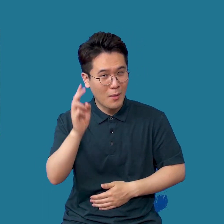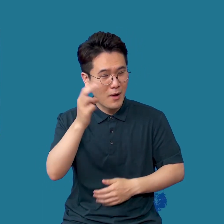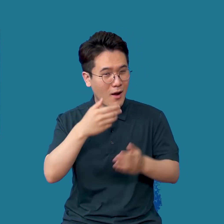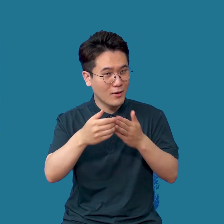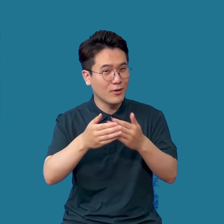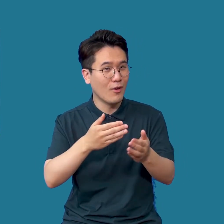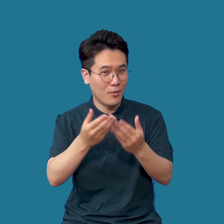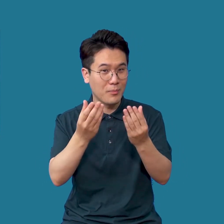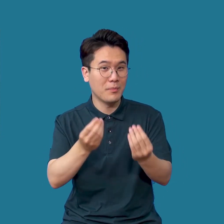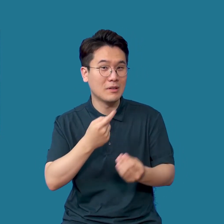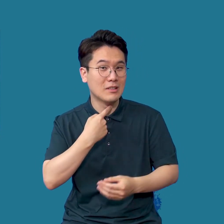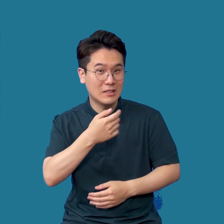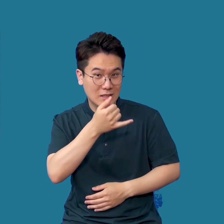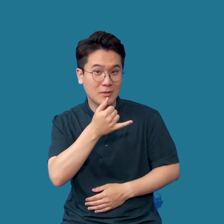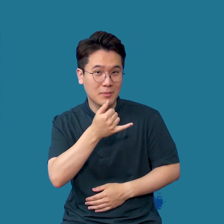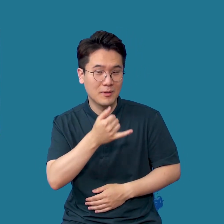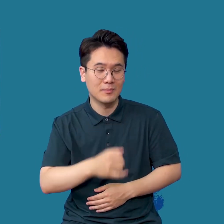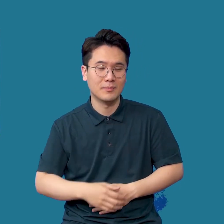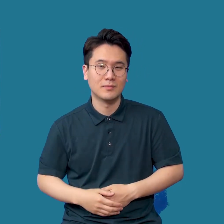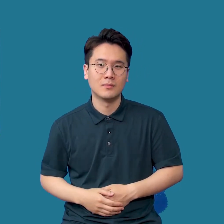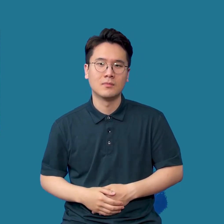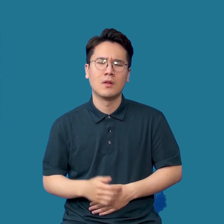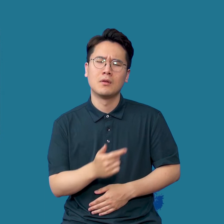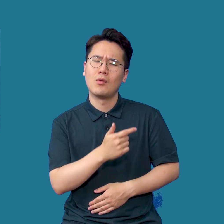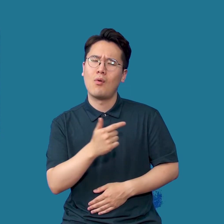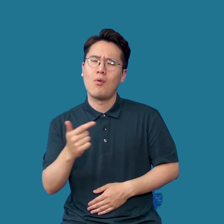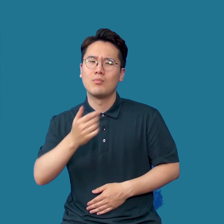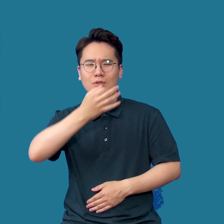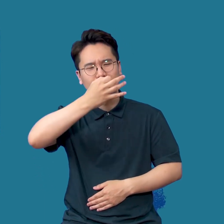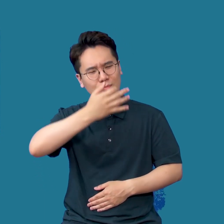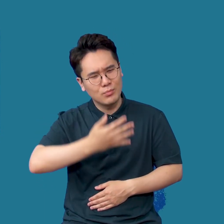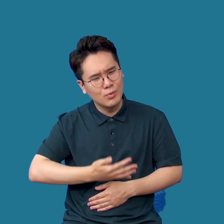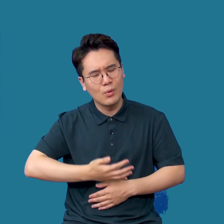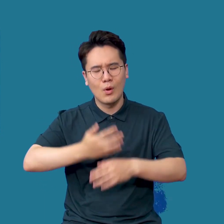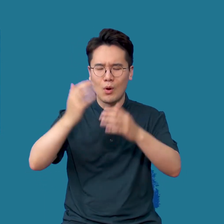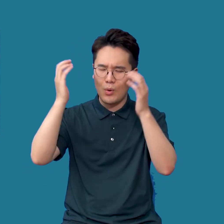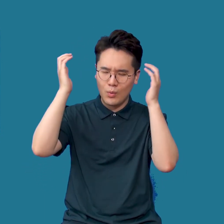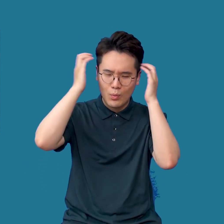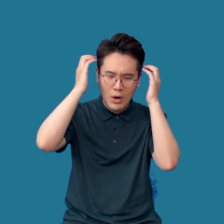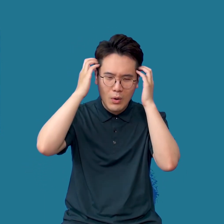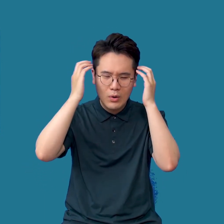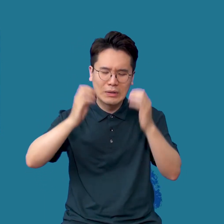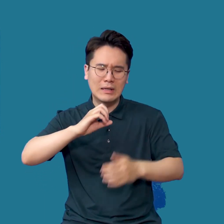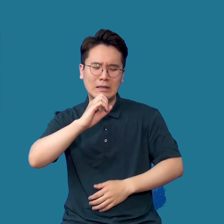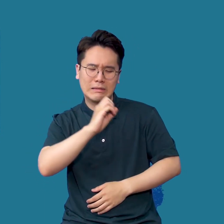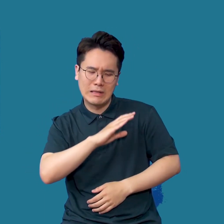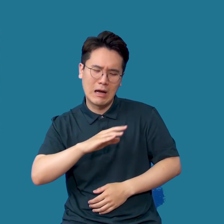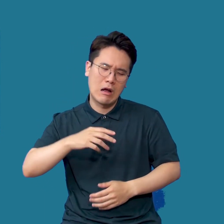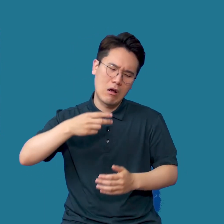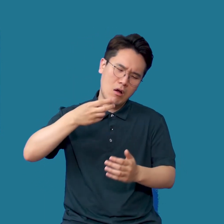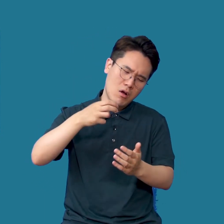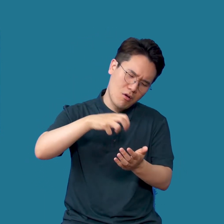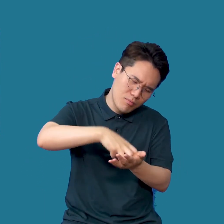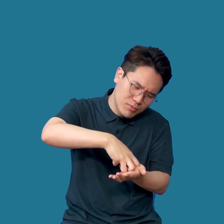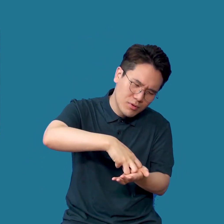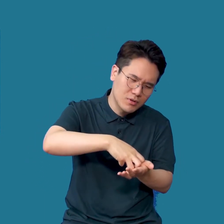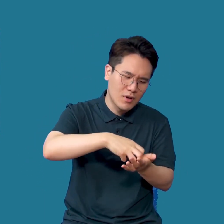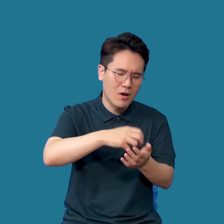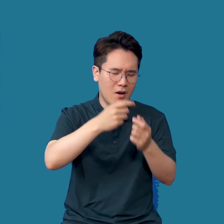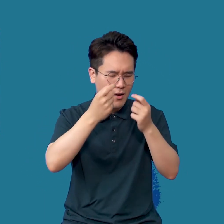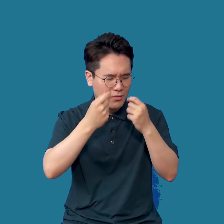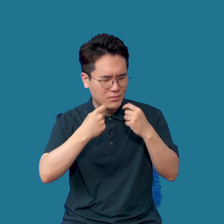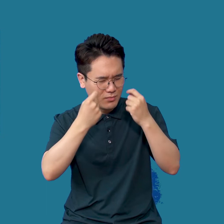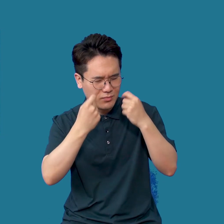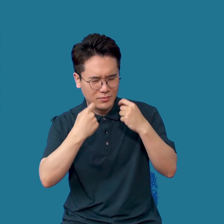겁니다. 너무 힘들고 괴로워서 그냥 엎드려서 엉엉 웁니다.